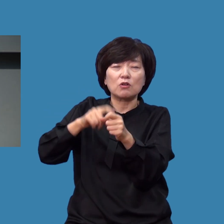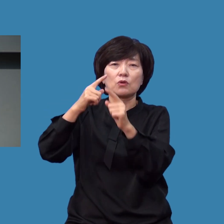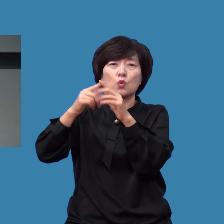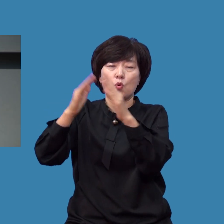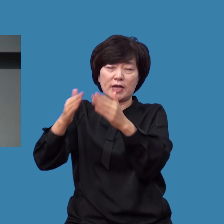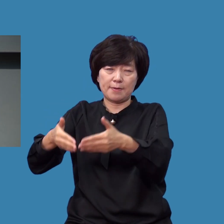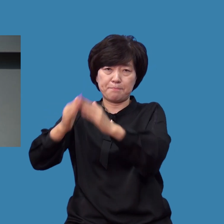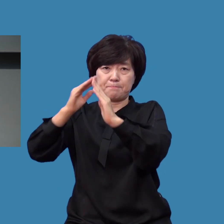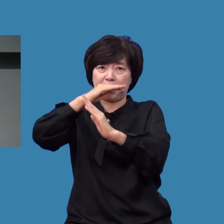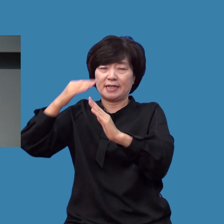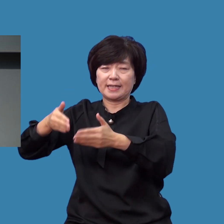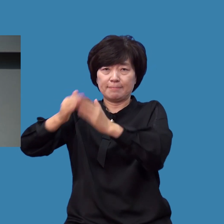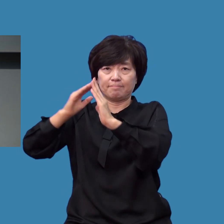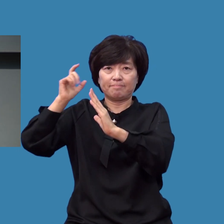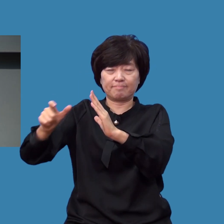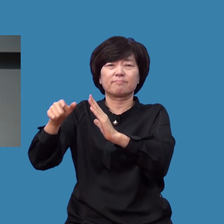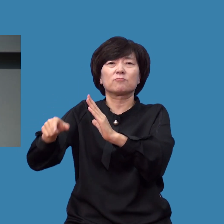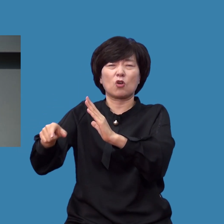아닌 거예요.